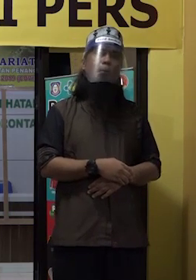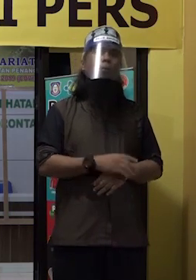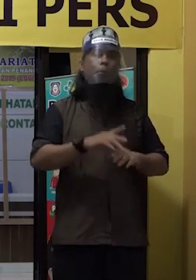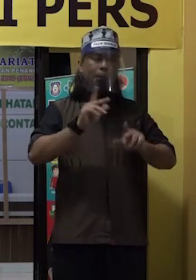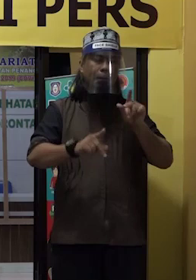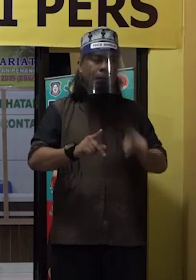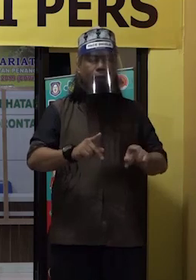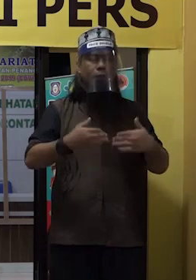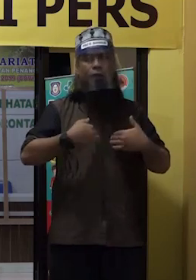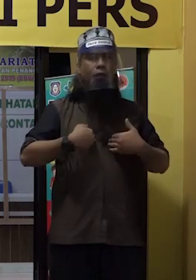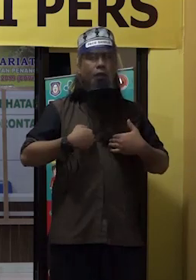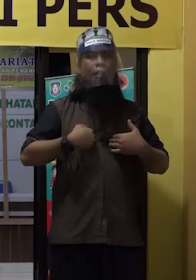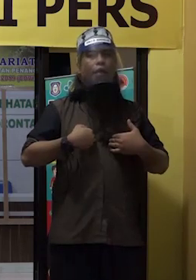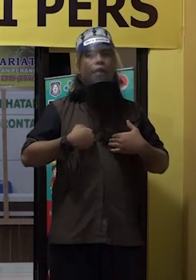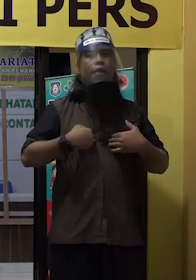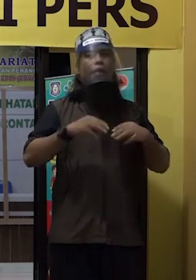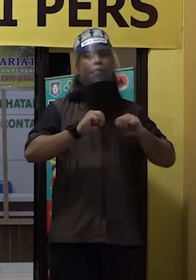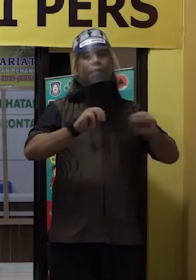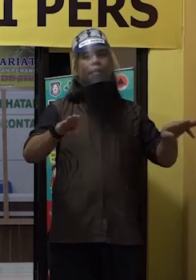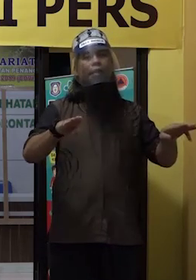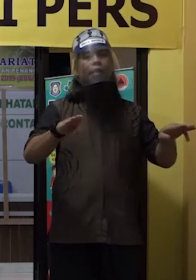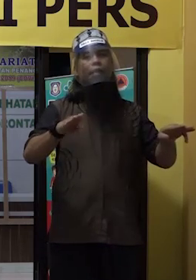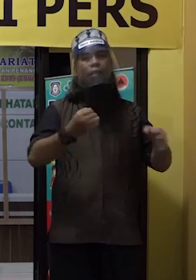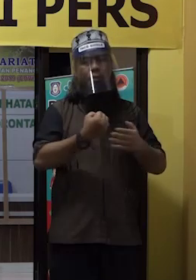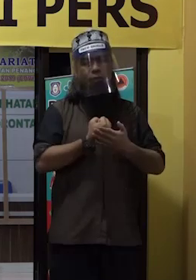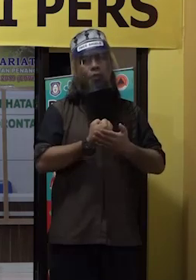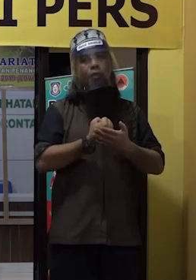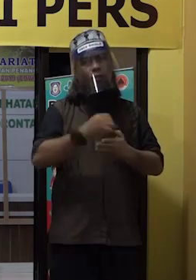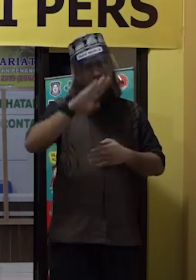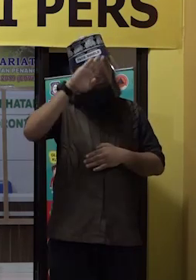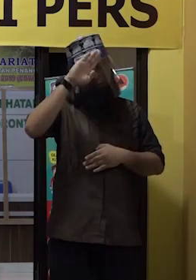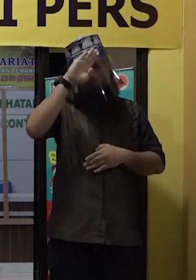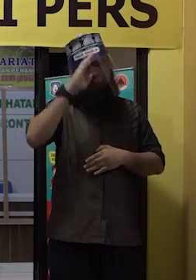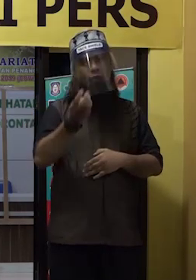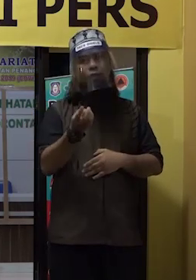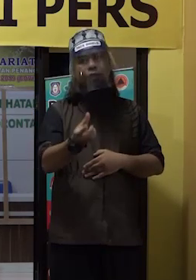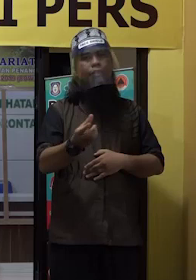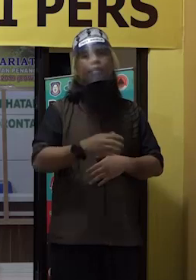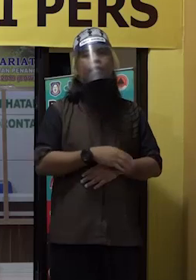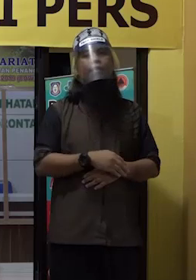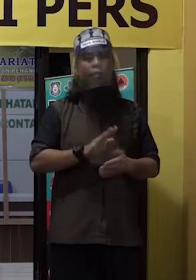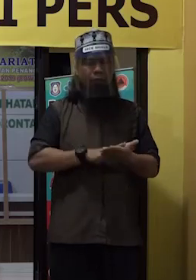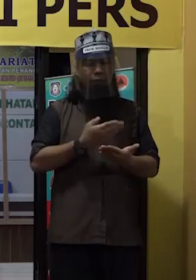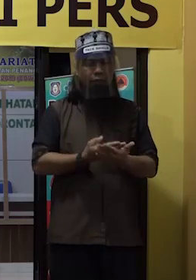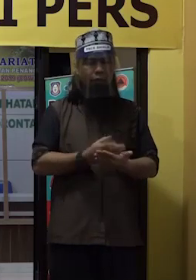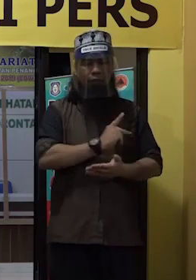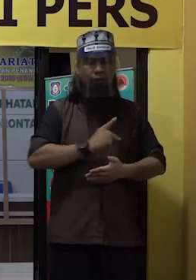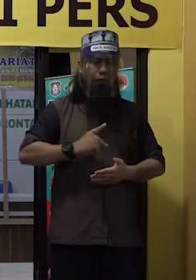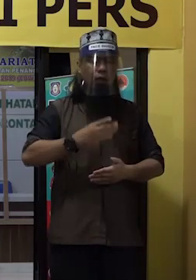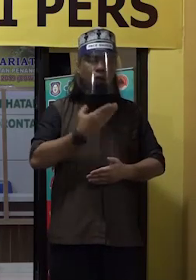karantina mandiri. Dan itu sudah mulai kita laksanakan. Untuk hal itu,